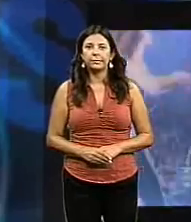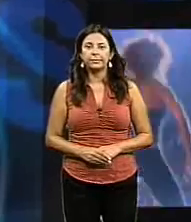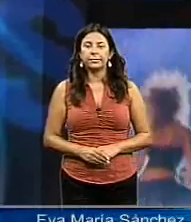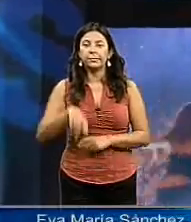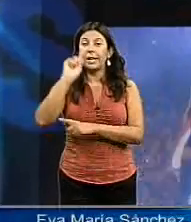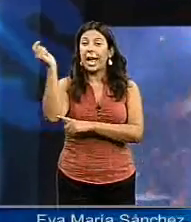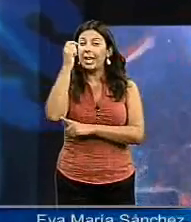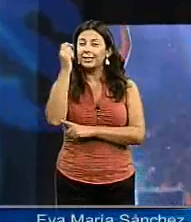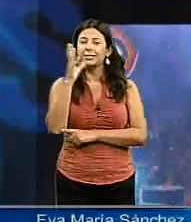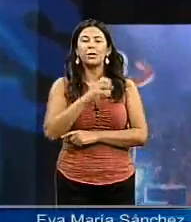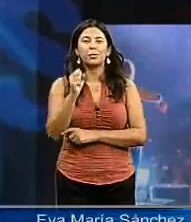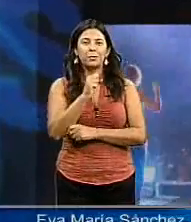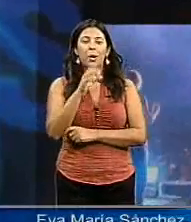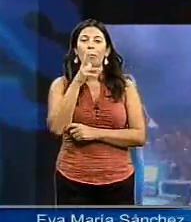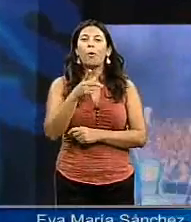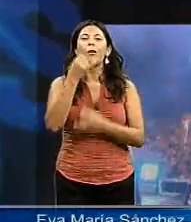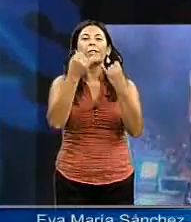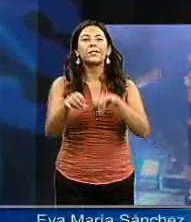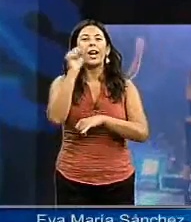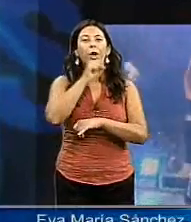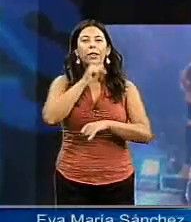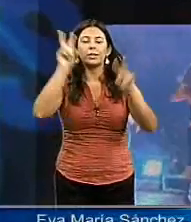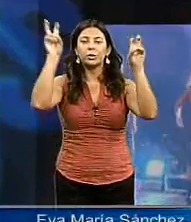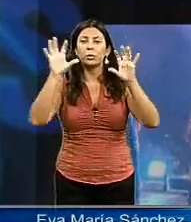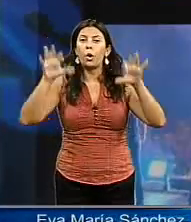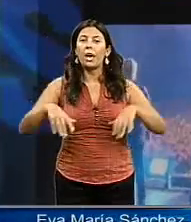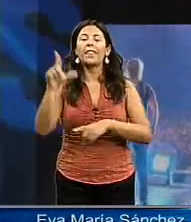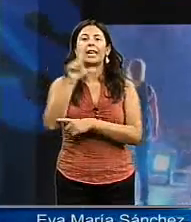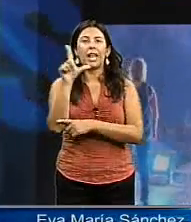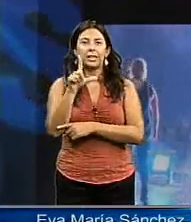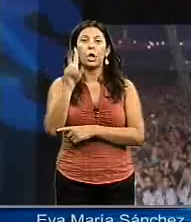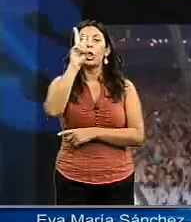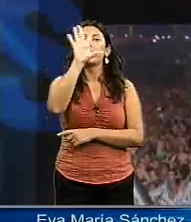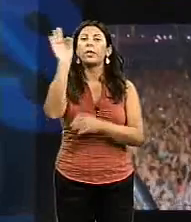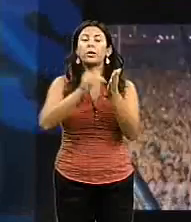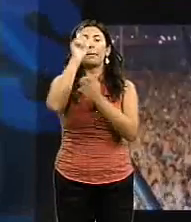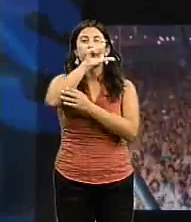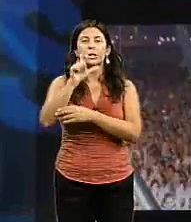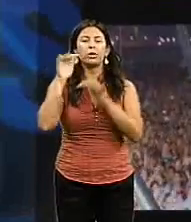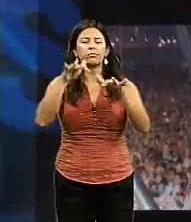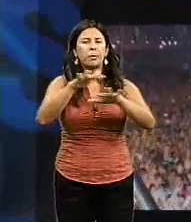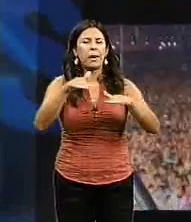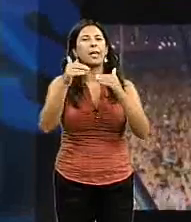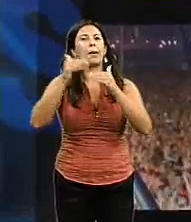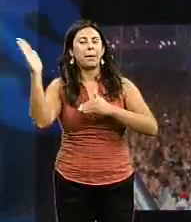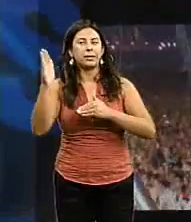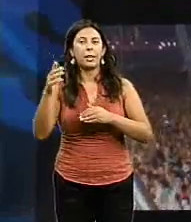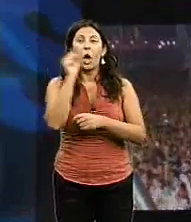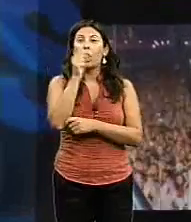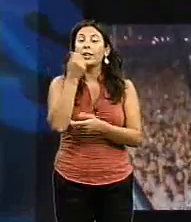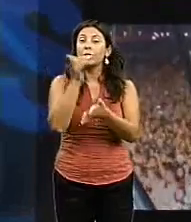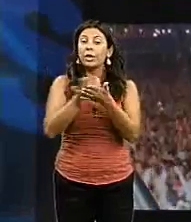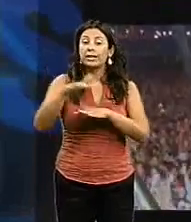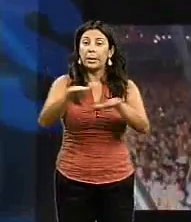Éxito rotundo del Festival Cádiz Latino con más de 250.000 personas en la playa. Los conciertos gratuitos en La Victoria superan